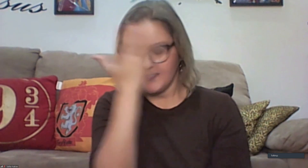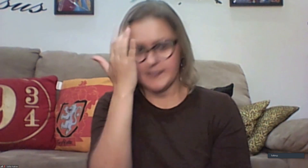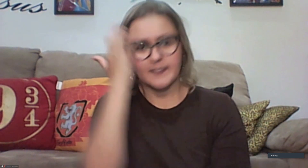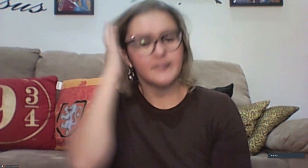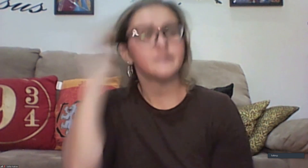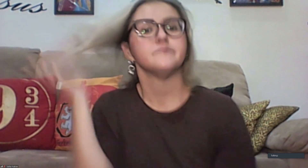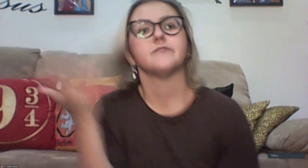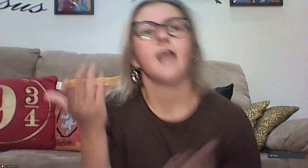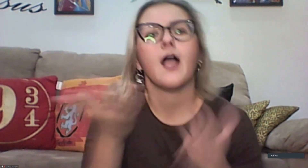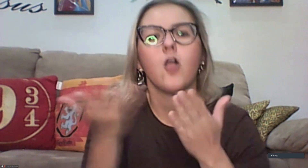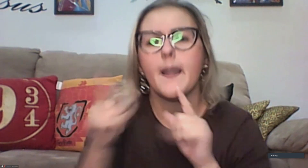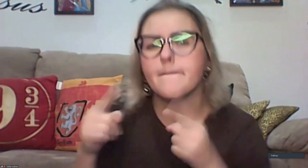primeiro, você